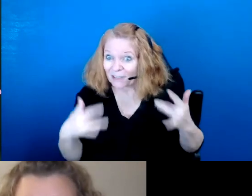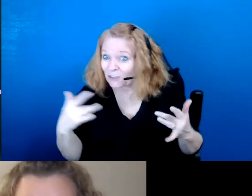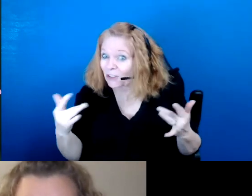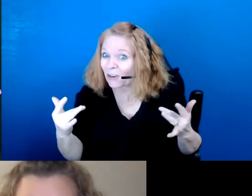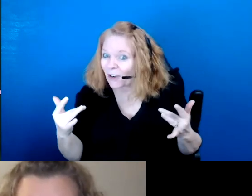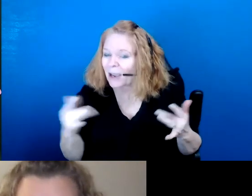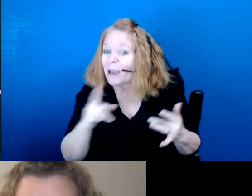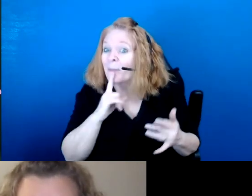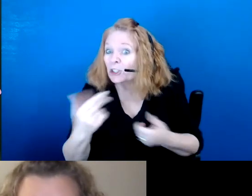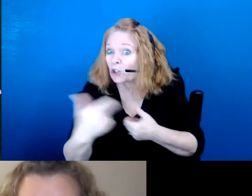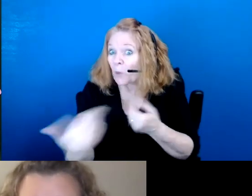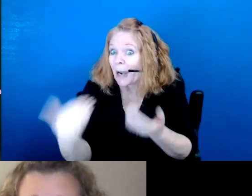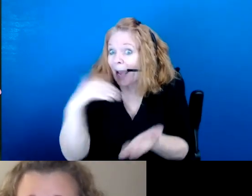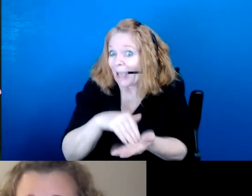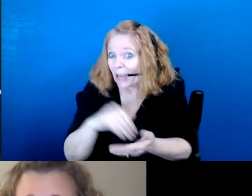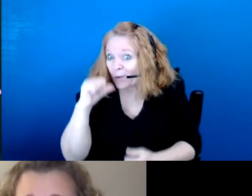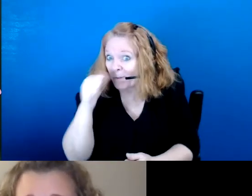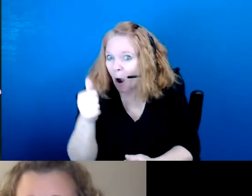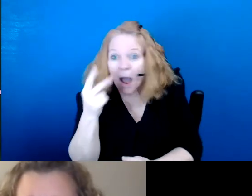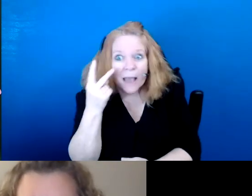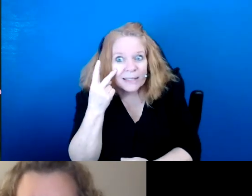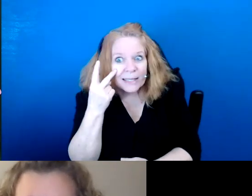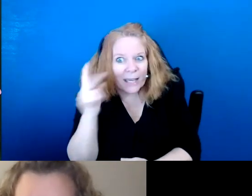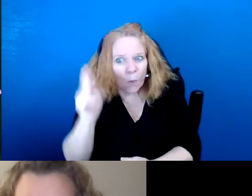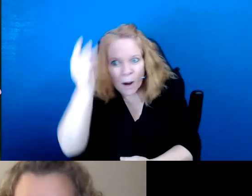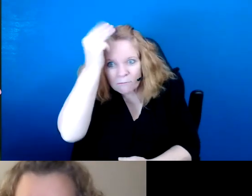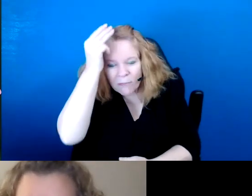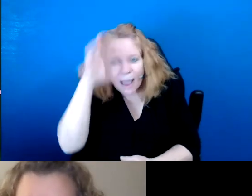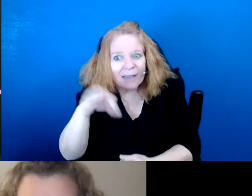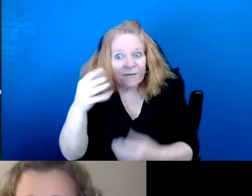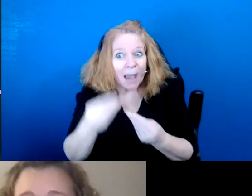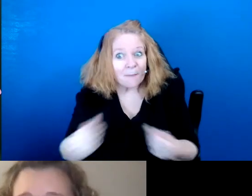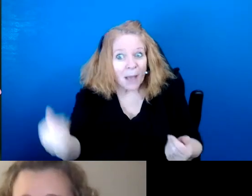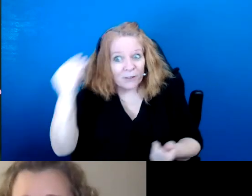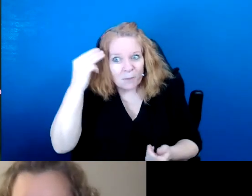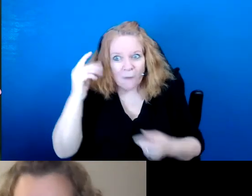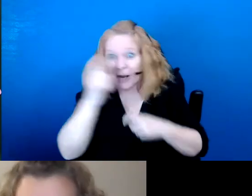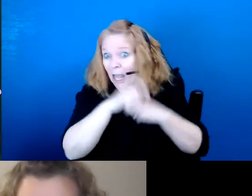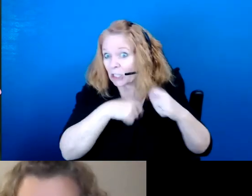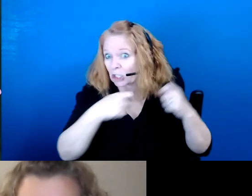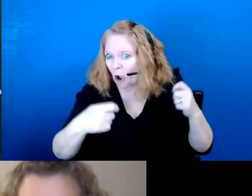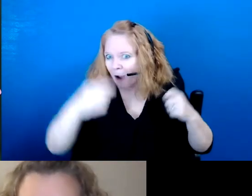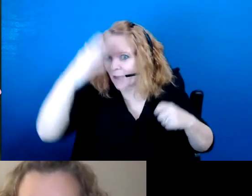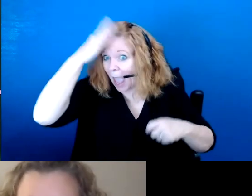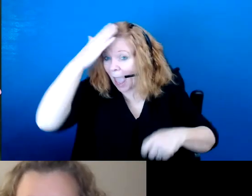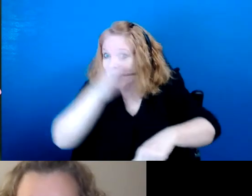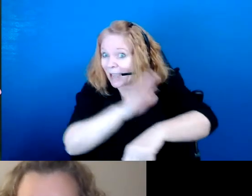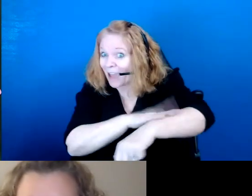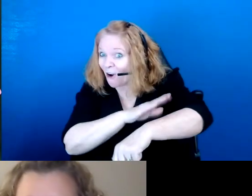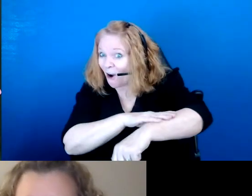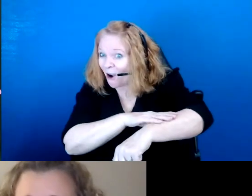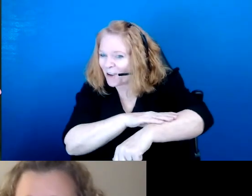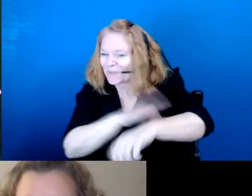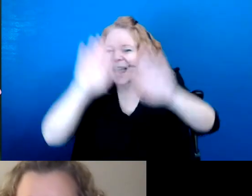aventura de invierno de martín por favor únase mañana para ver si encuentra la bufanda de marvin